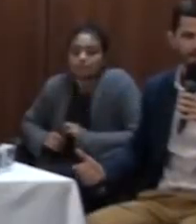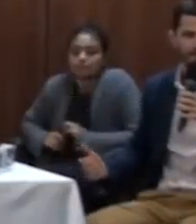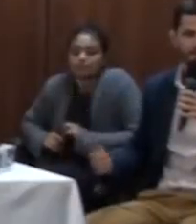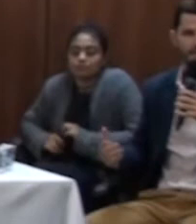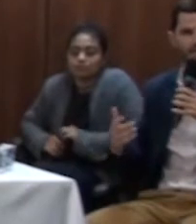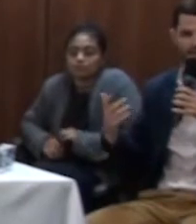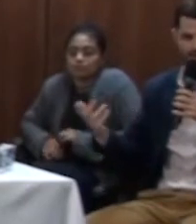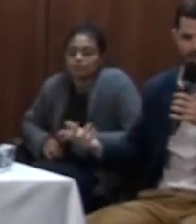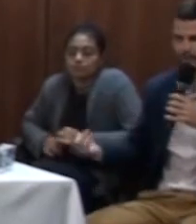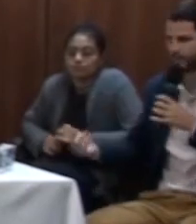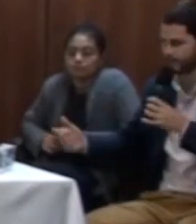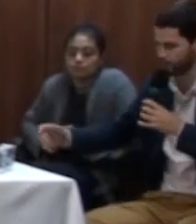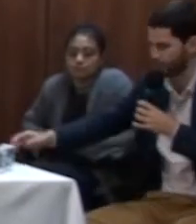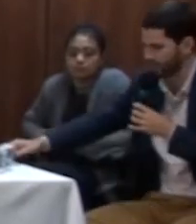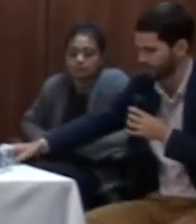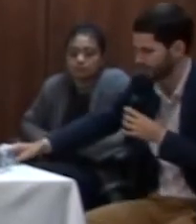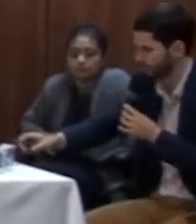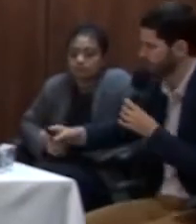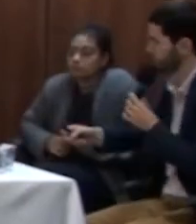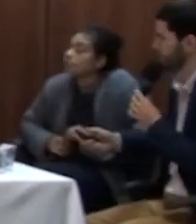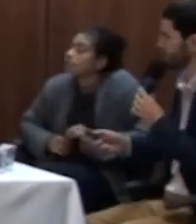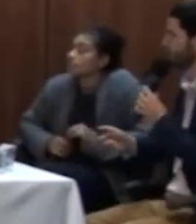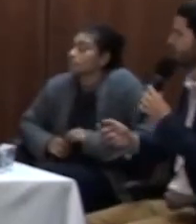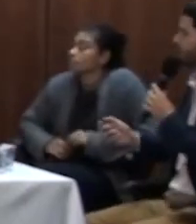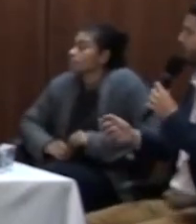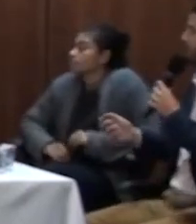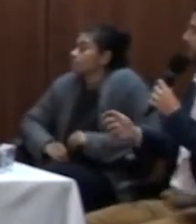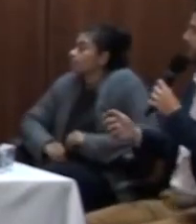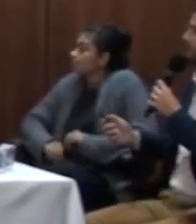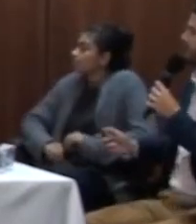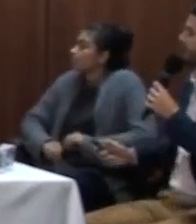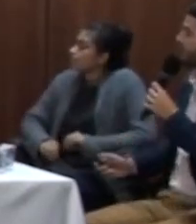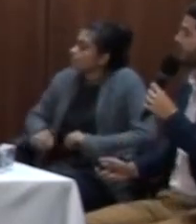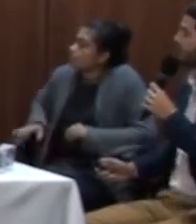pensar, além da questão do processo transexualizador.